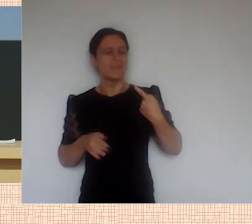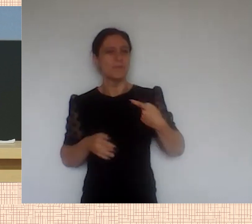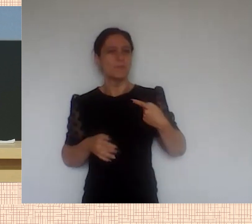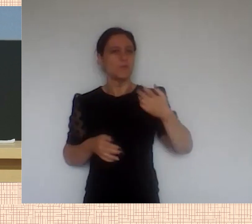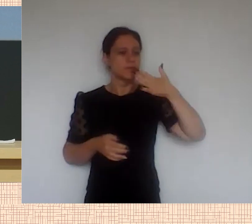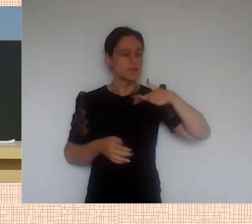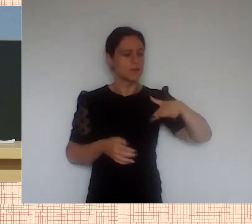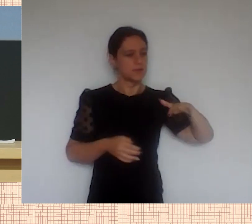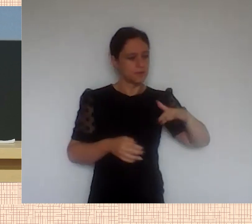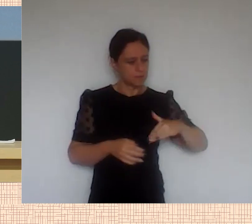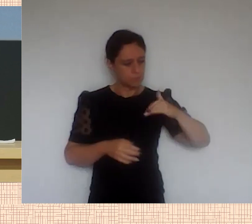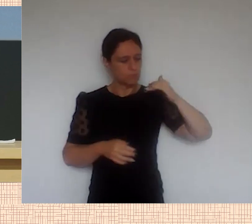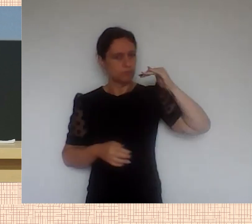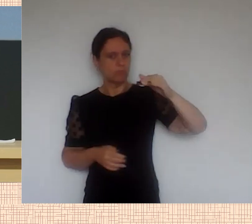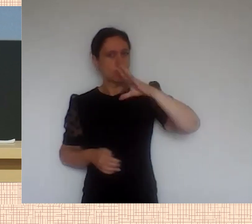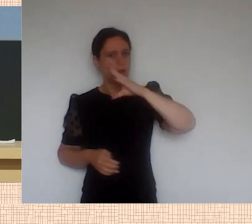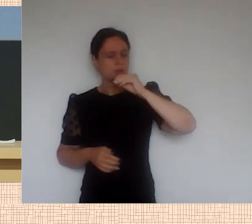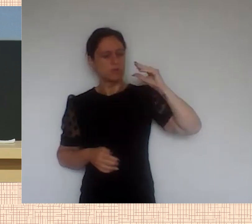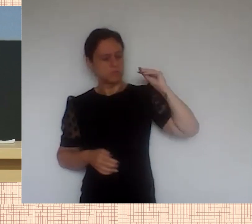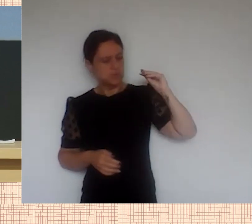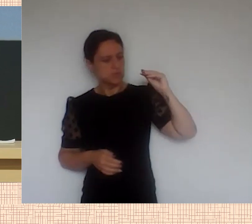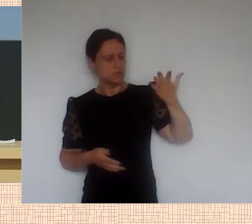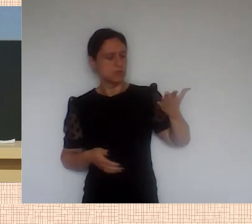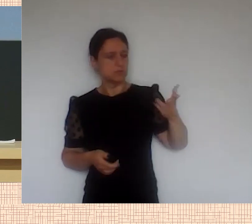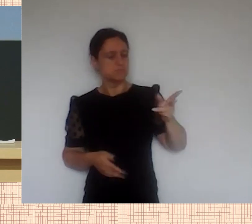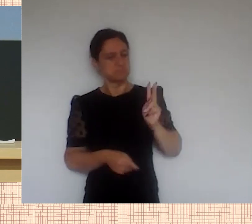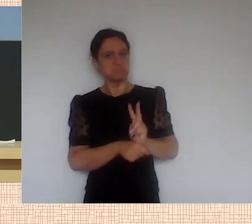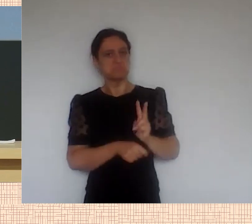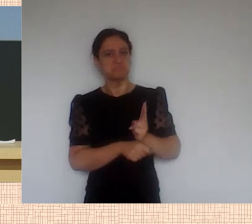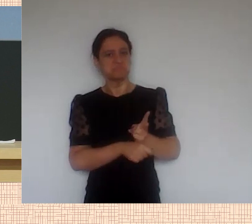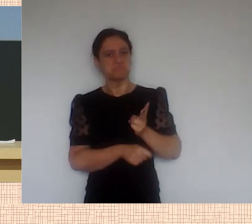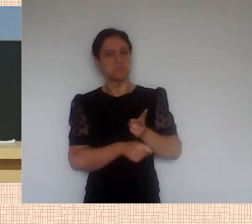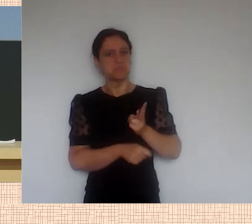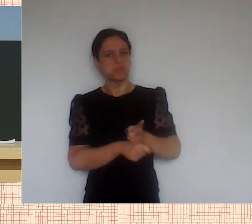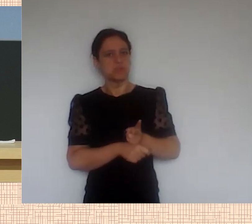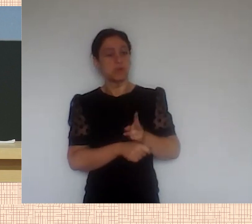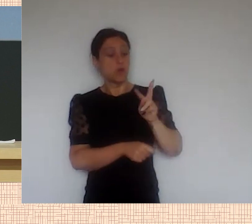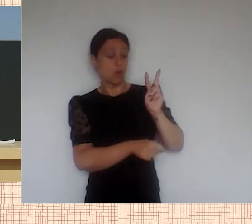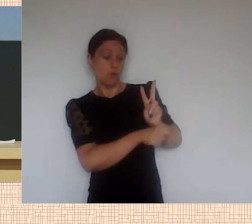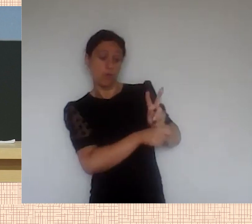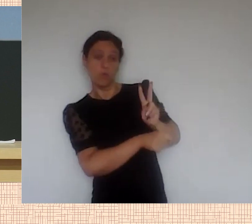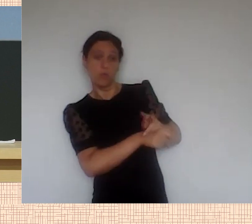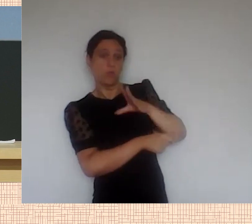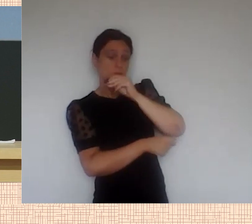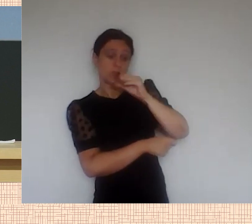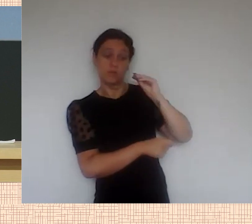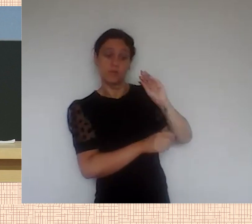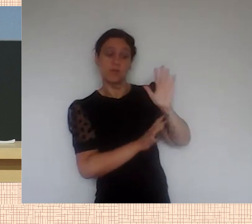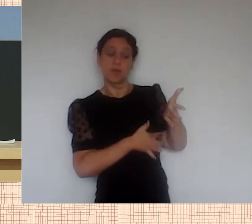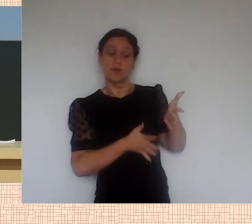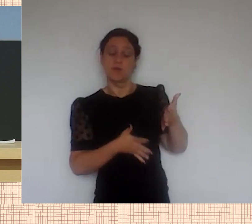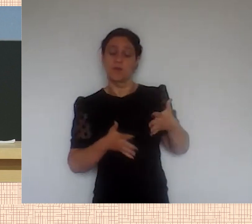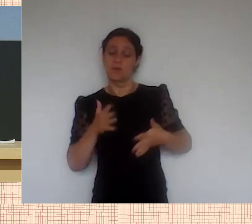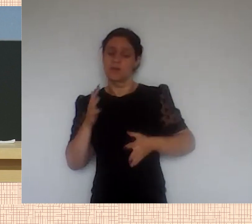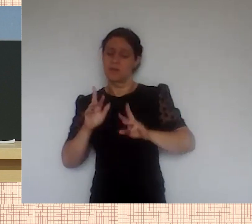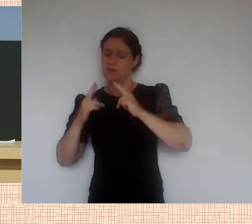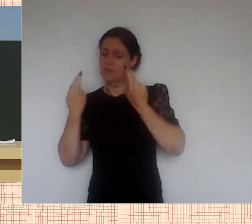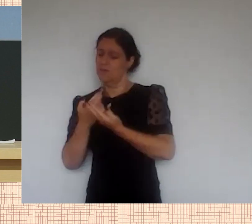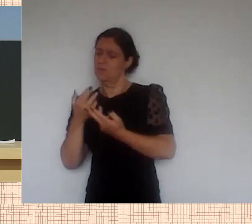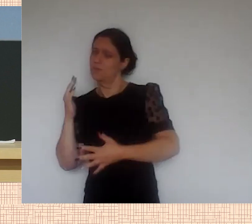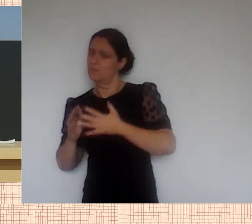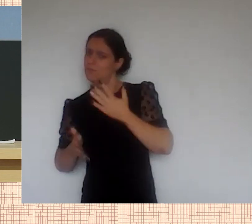Ó, segura esses adolescentes aí que estão atrapalhando a reunião. Não, nós temos que infundir a fé